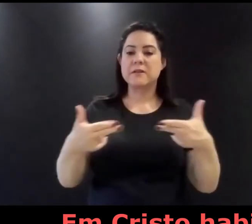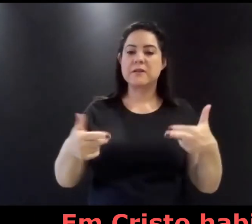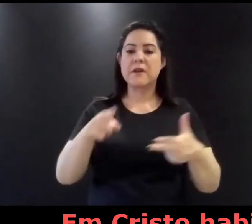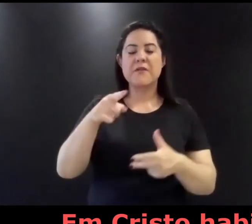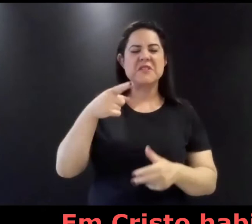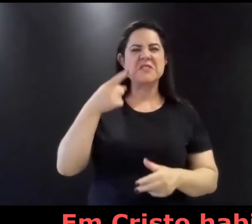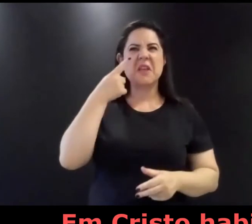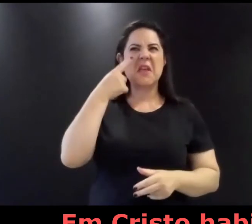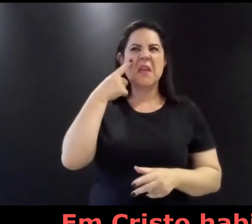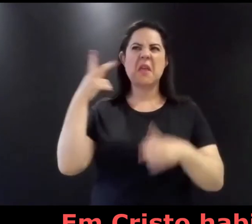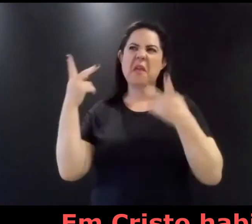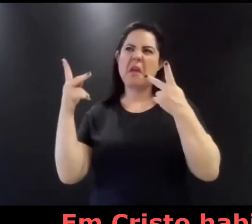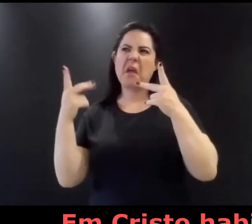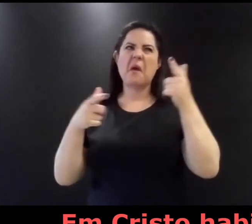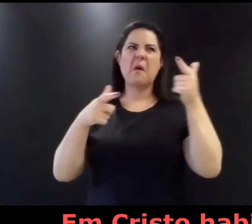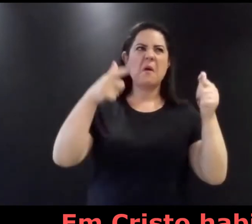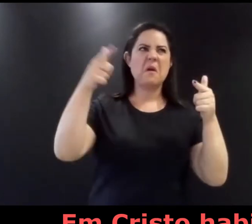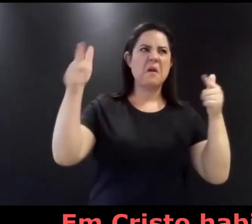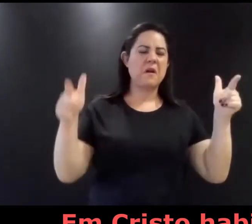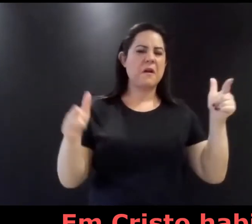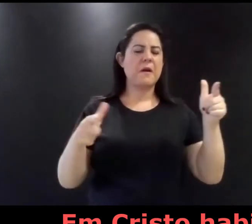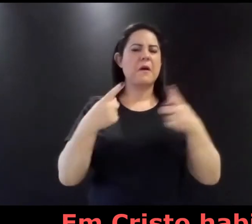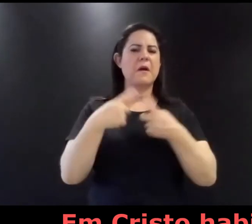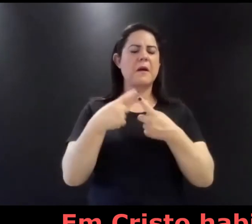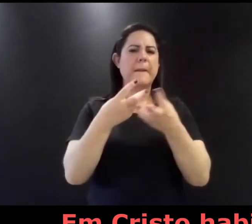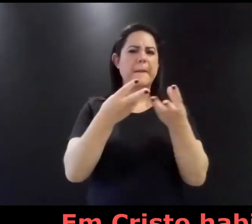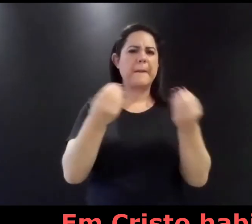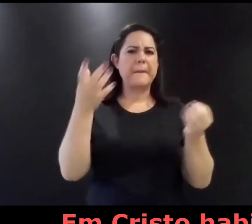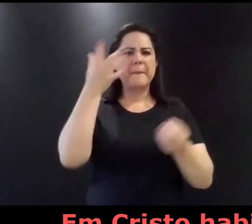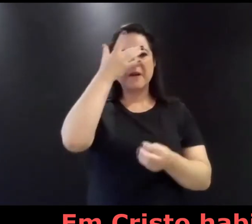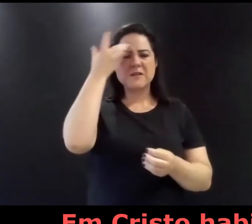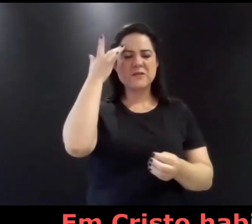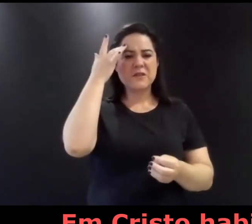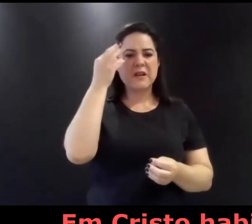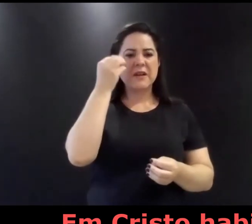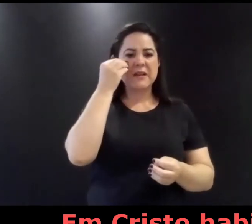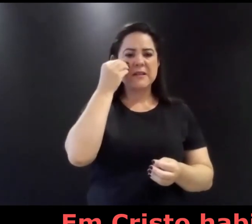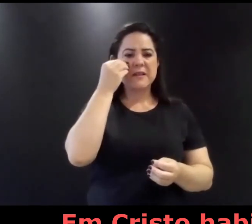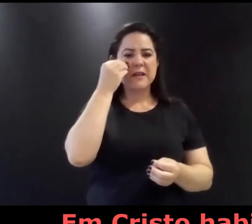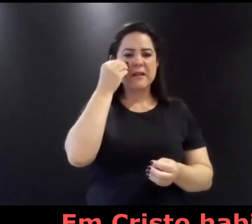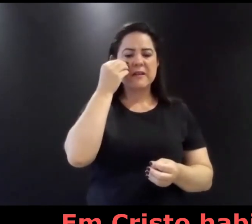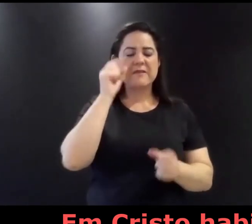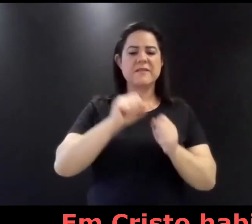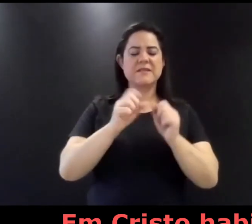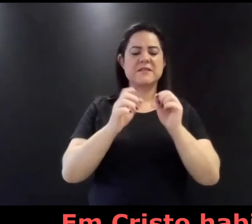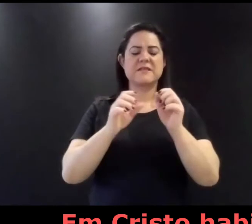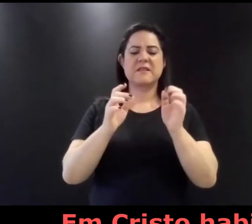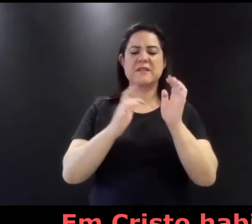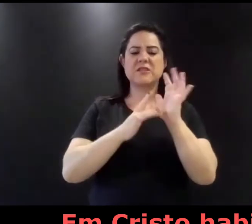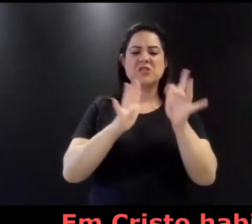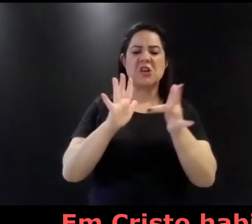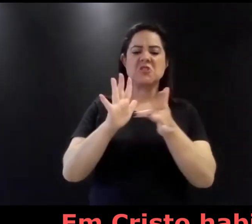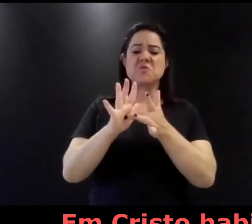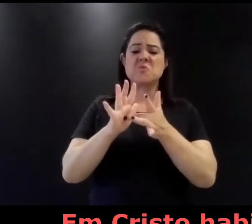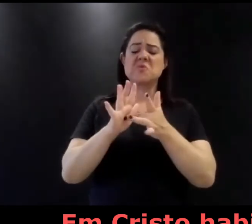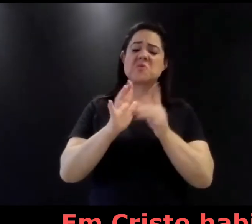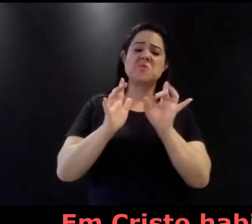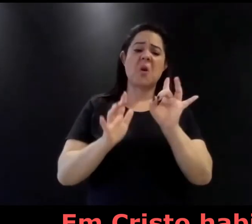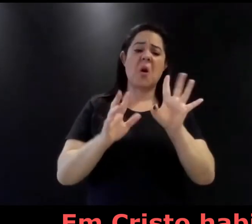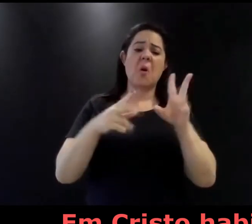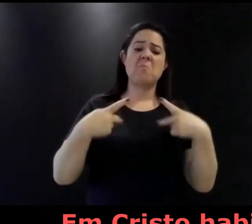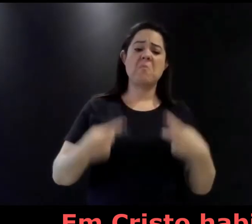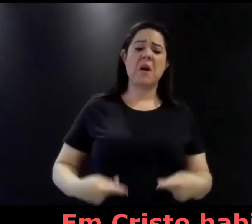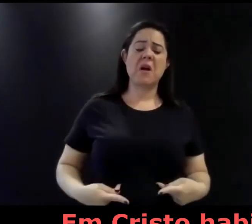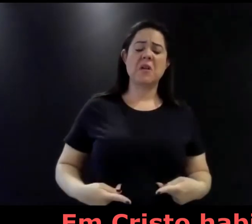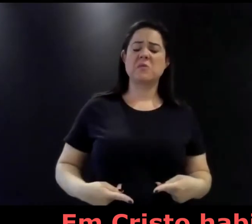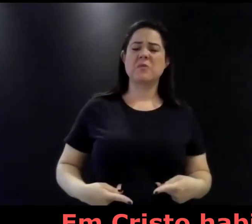escuta. Muitas pessoas tentam diminuir a divindade de Jesus, transformá-lo num homem comum, numa pessoa